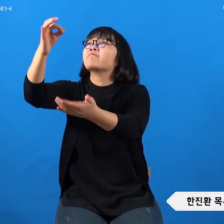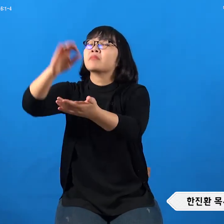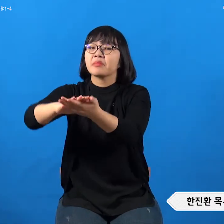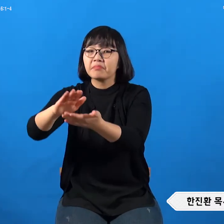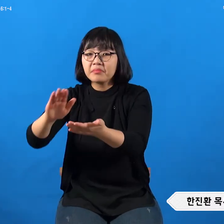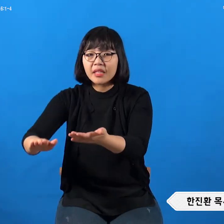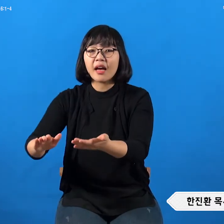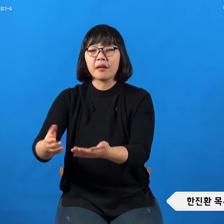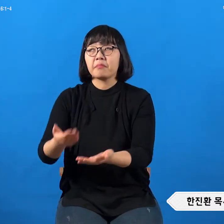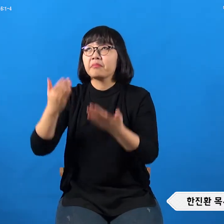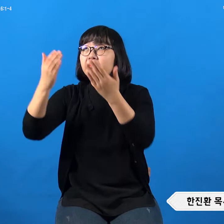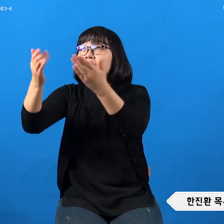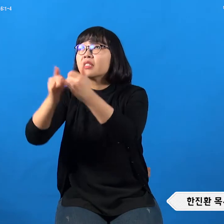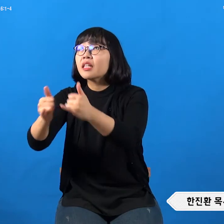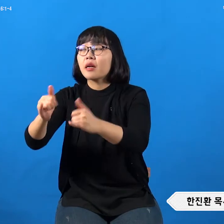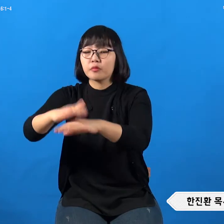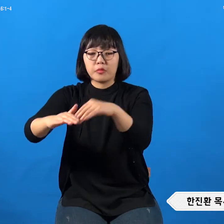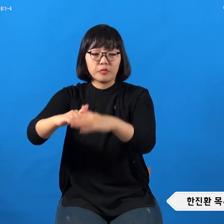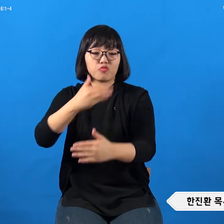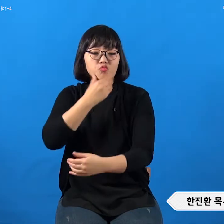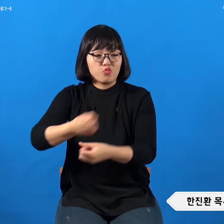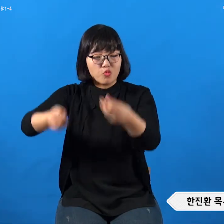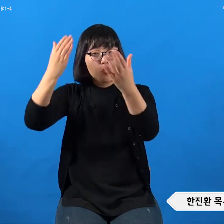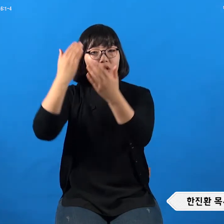축복해 주세요. 그렇게 기도해야 됩니다.